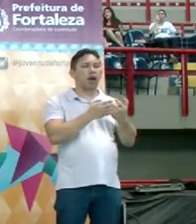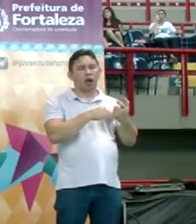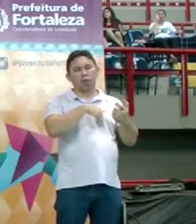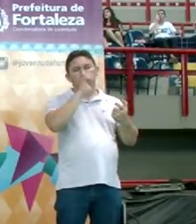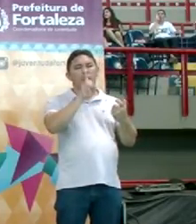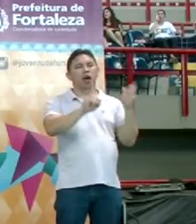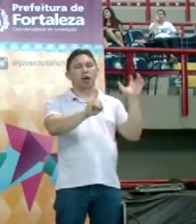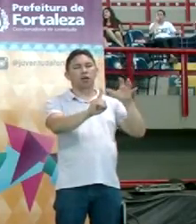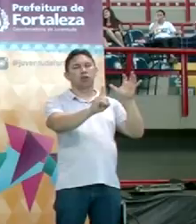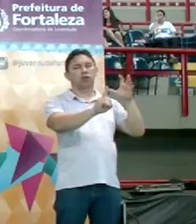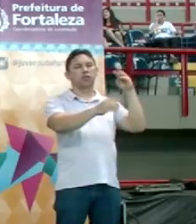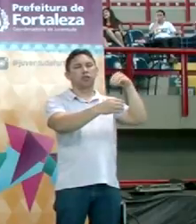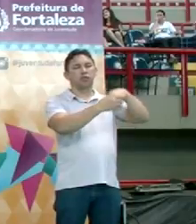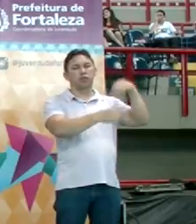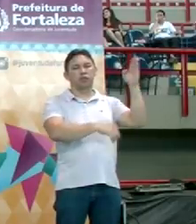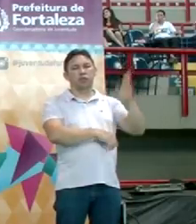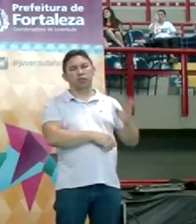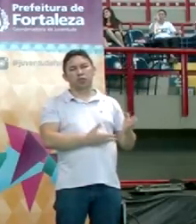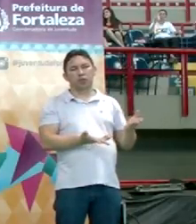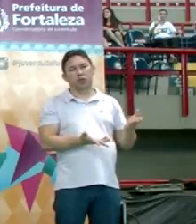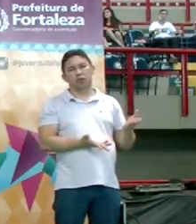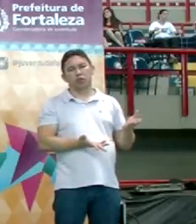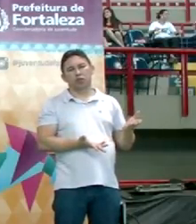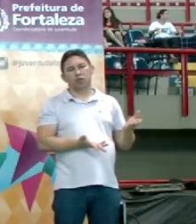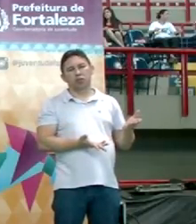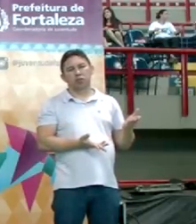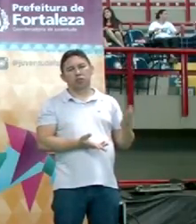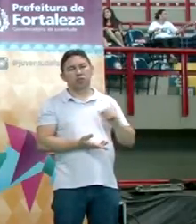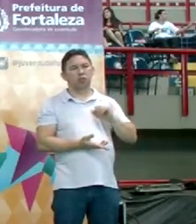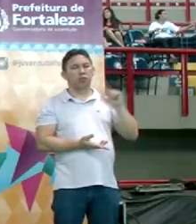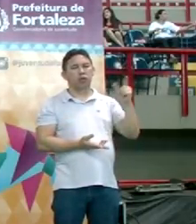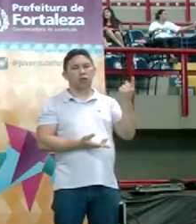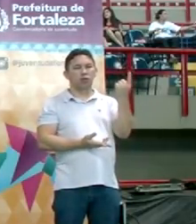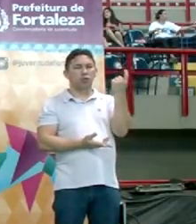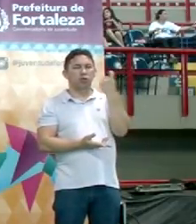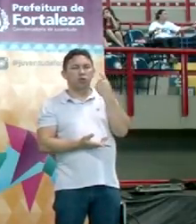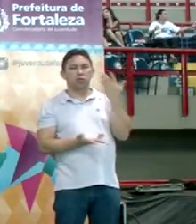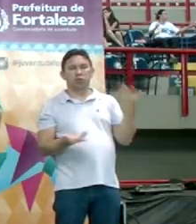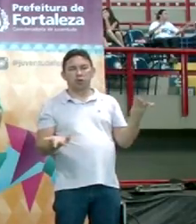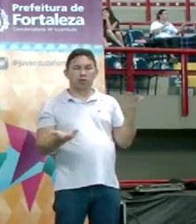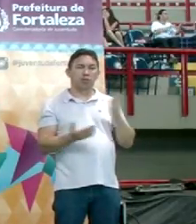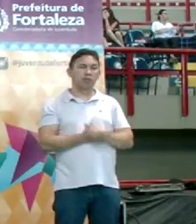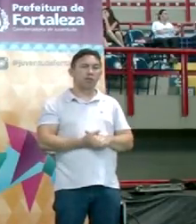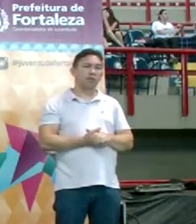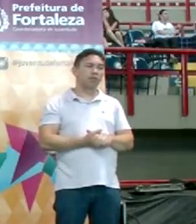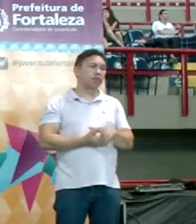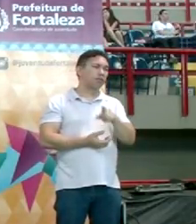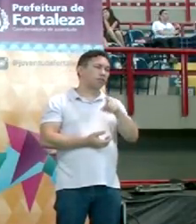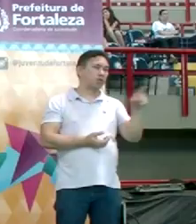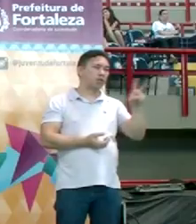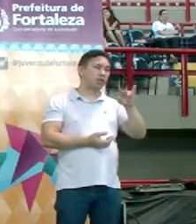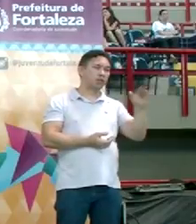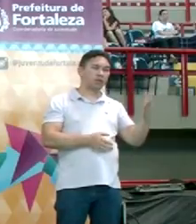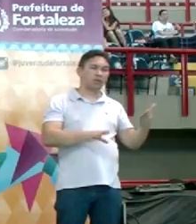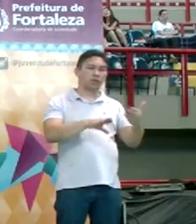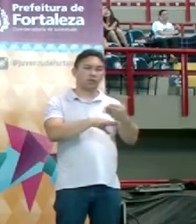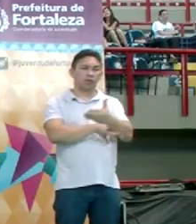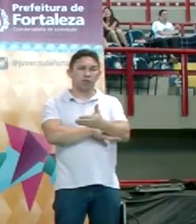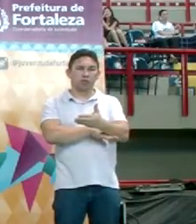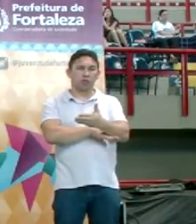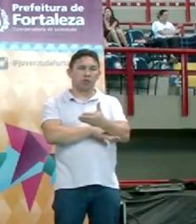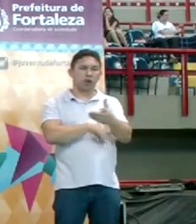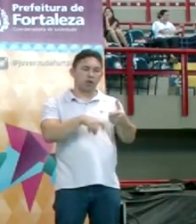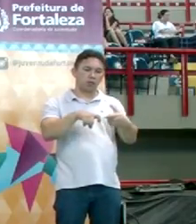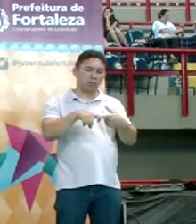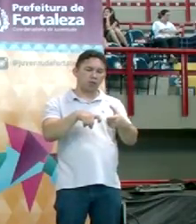influência aqui no Brasil do que o espanhol, né? Você vai ao médico, você vai fazer um